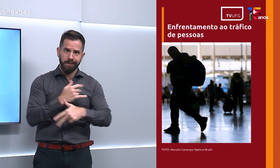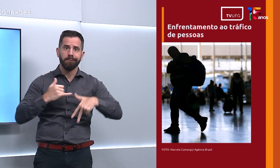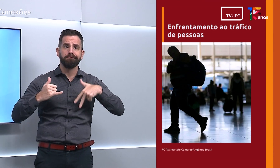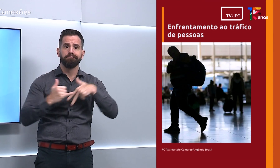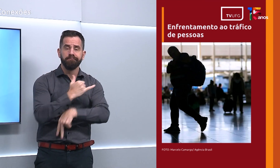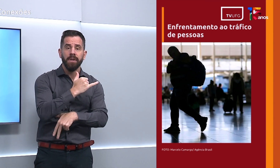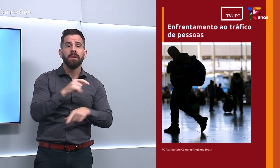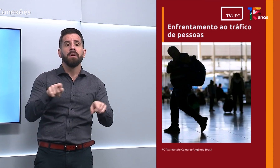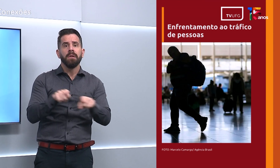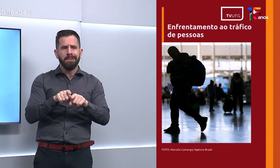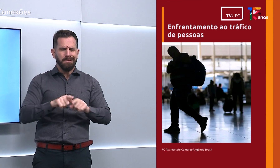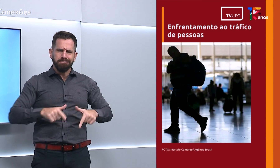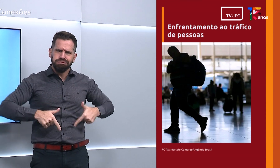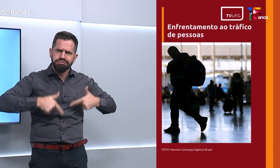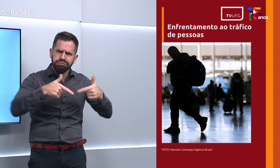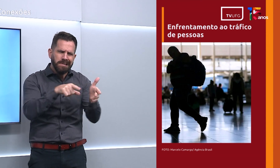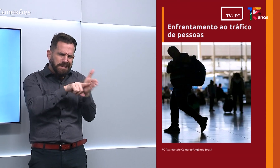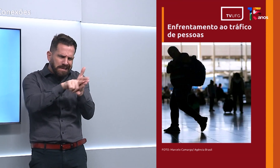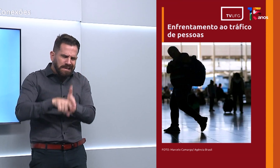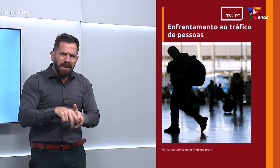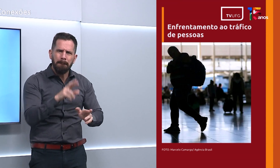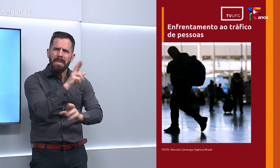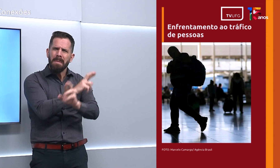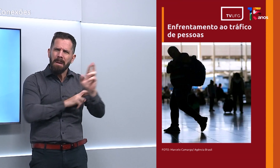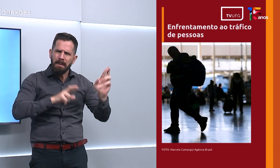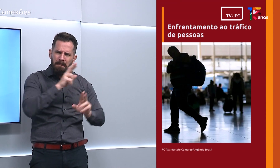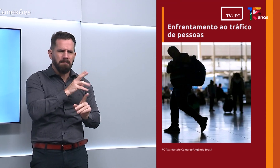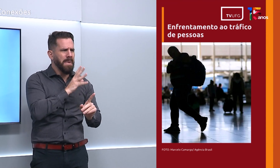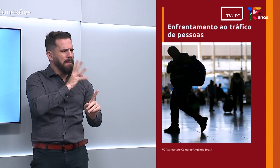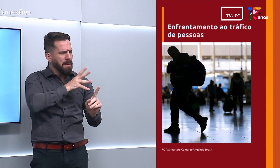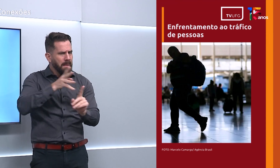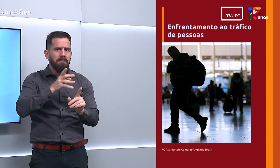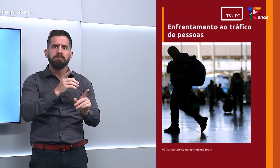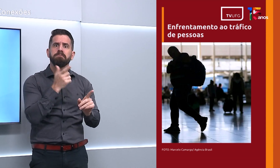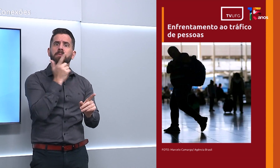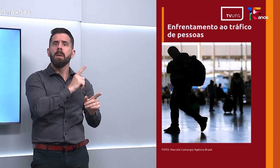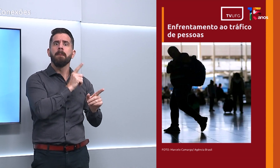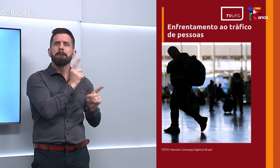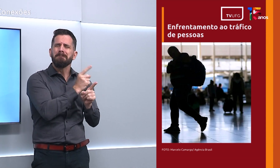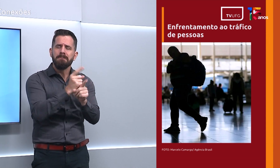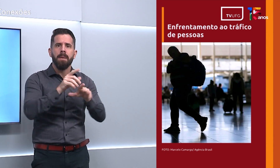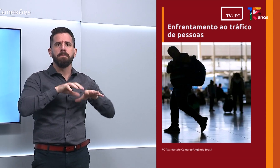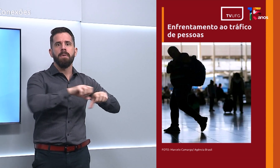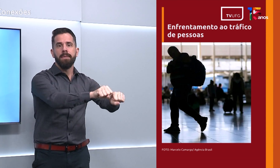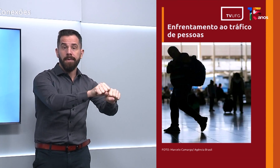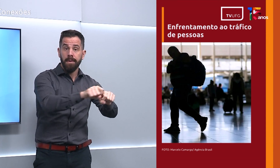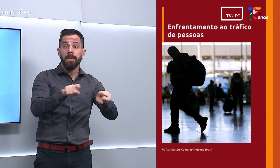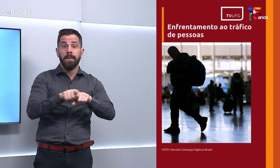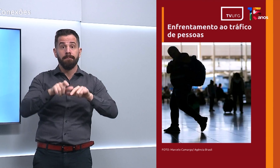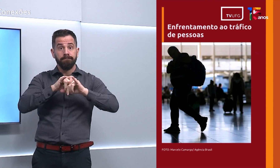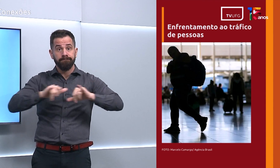de investigações e a sensibilização de toda a população a respeito desse problema.